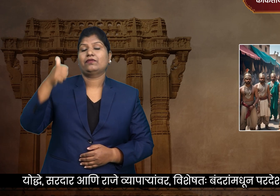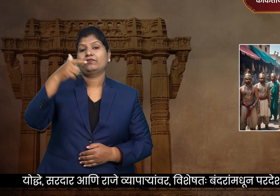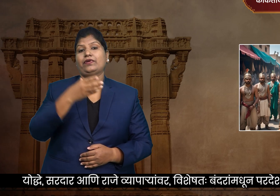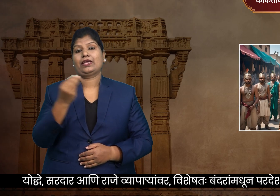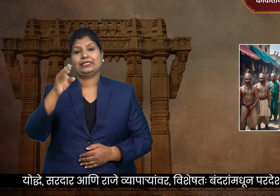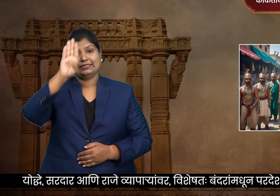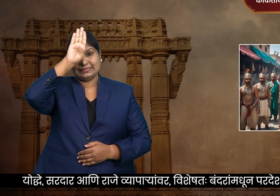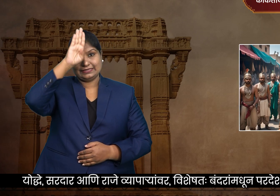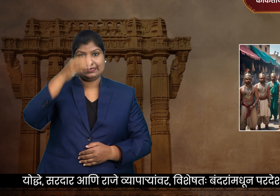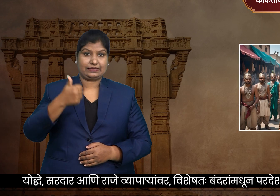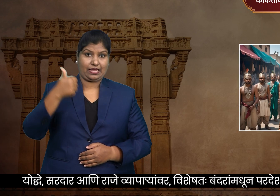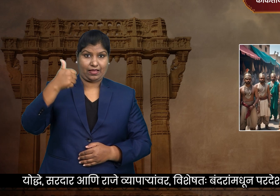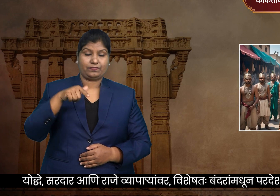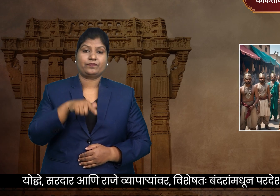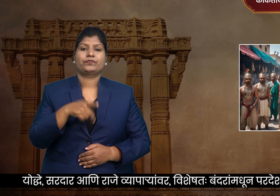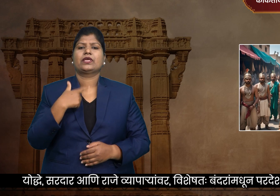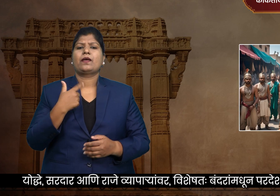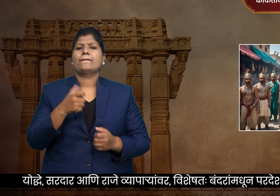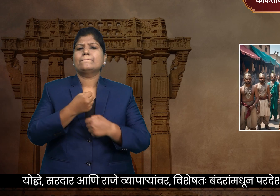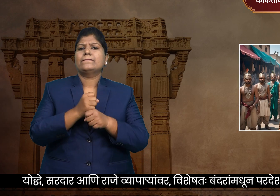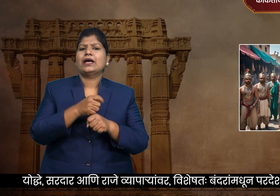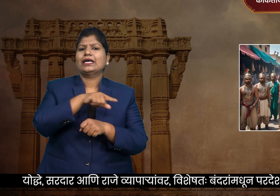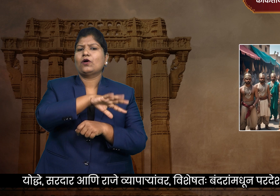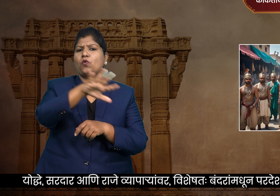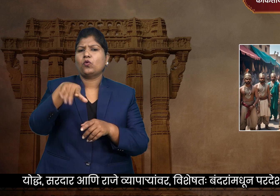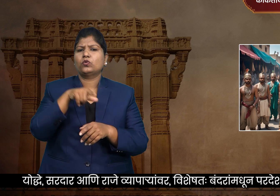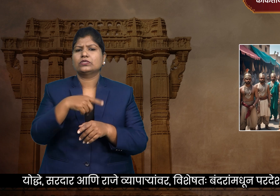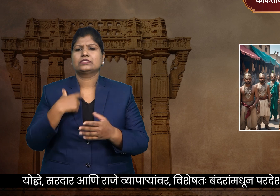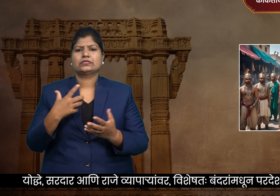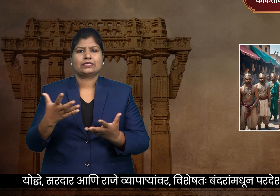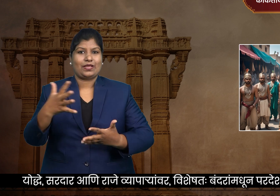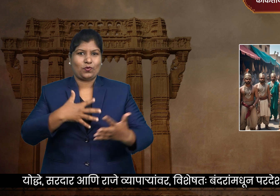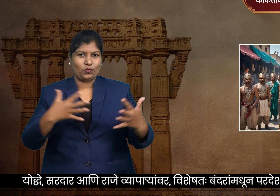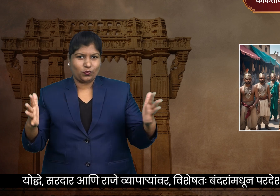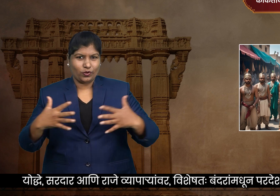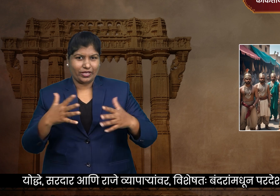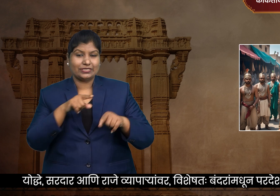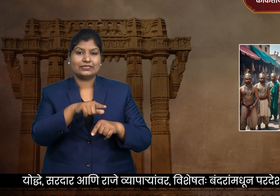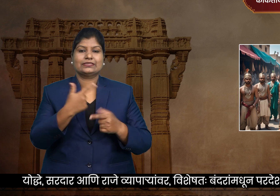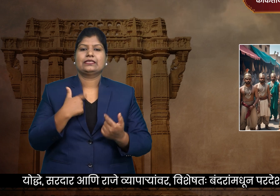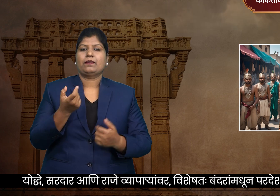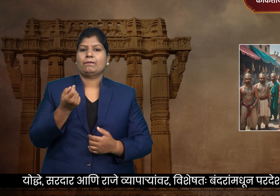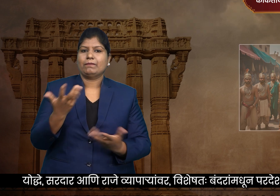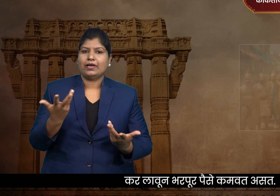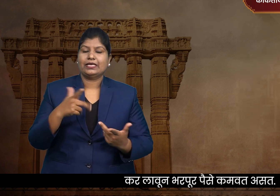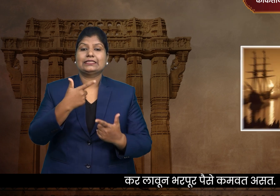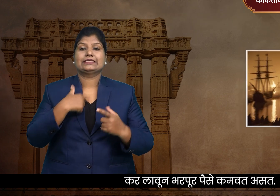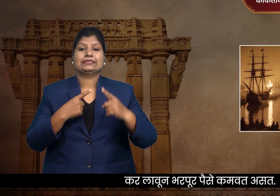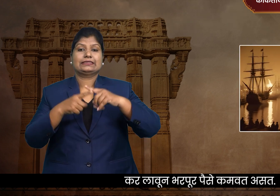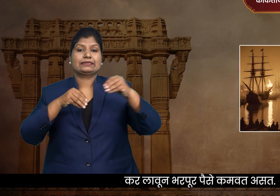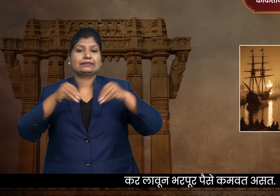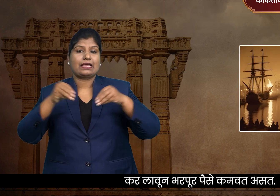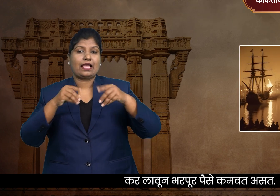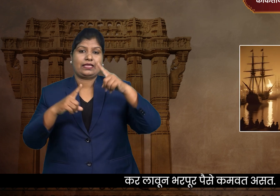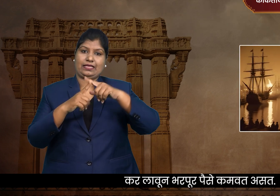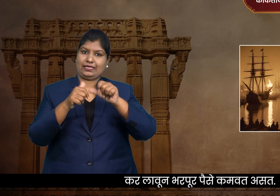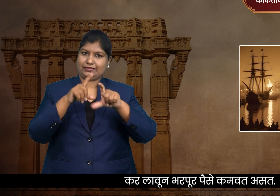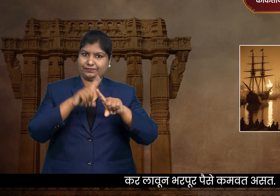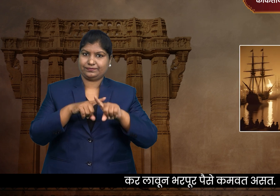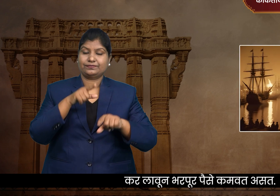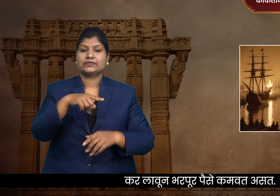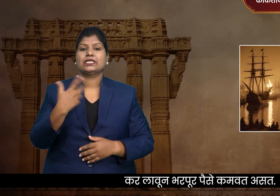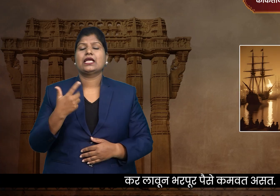व्यापाऱ्यावर, विशेषतः बंदरांमधून परदेशात व्यापार करण्यावर कर लावून